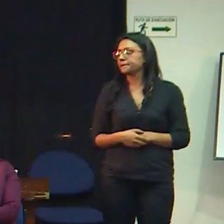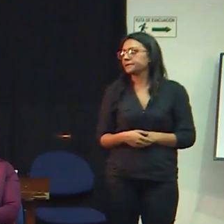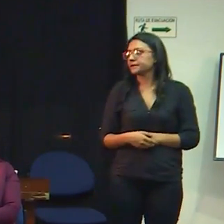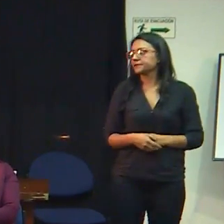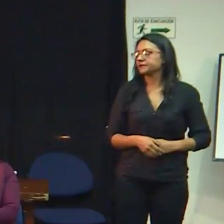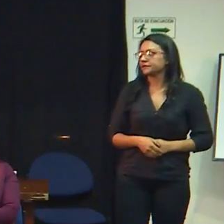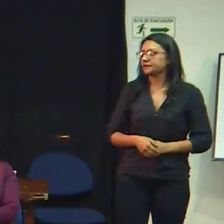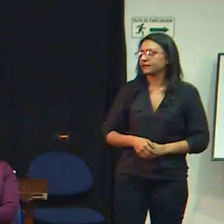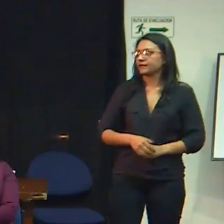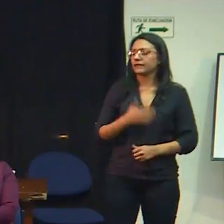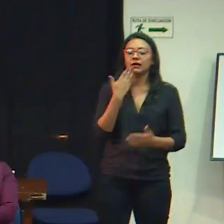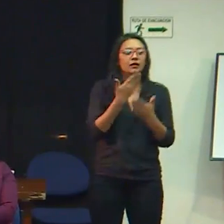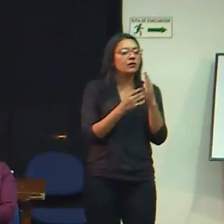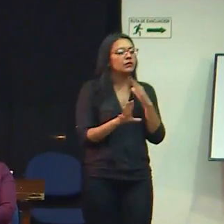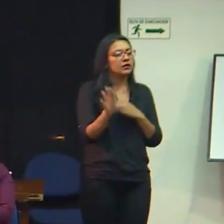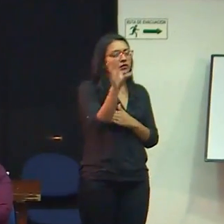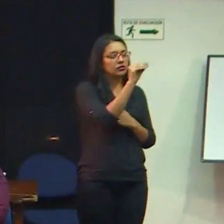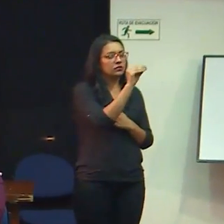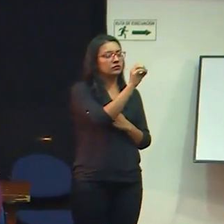Bueno, buenas noches a todas y todos.